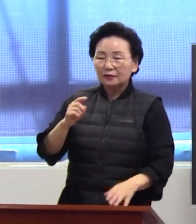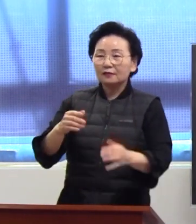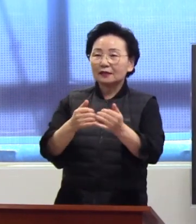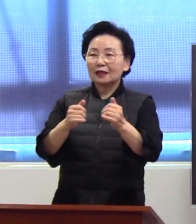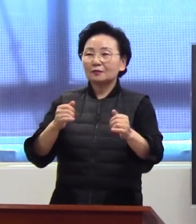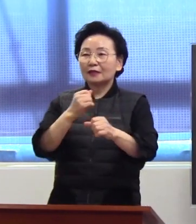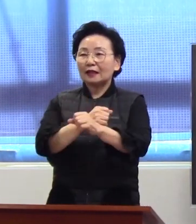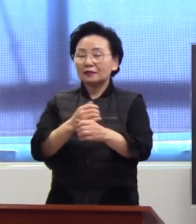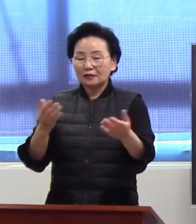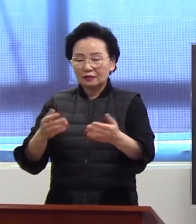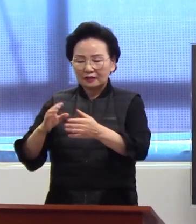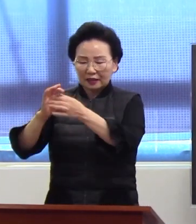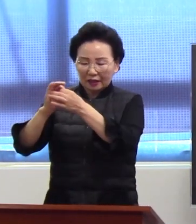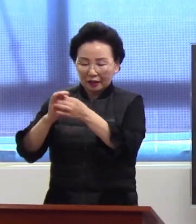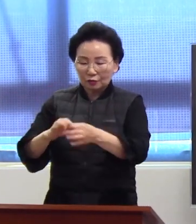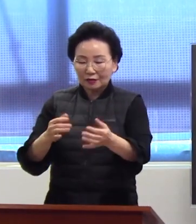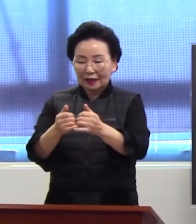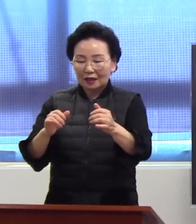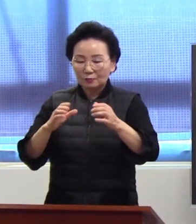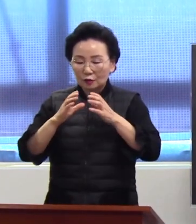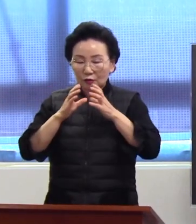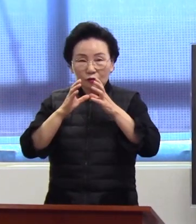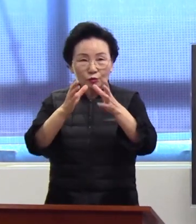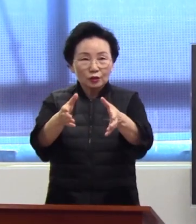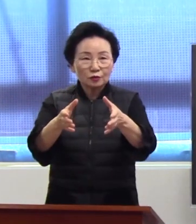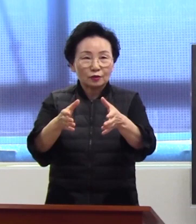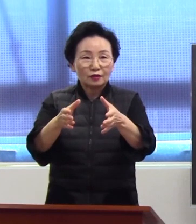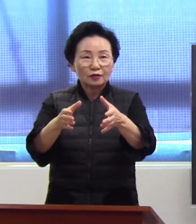그 사람들 하는 일은 계속 사람을 속이고